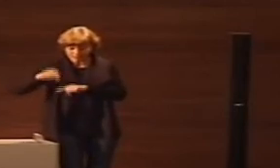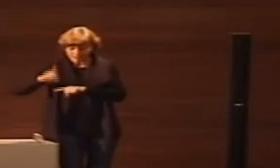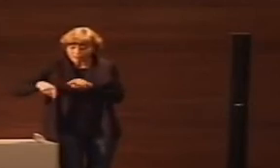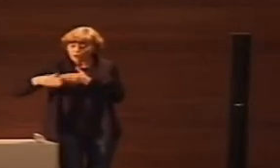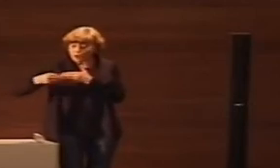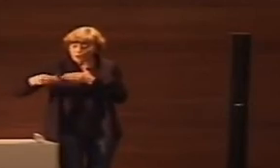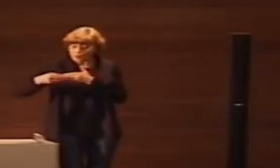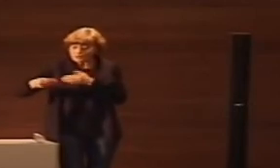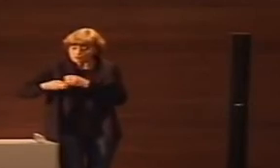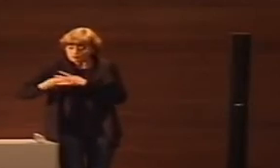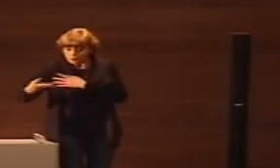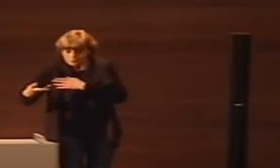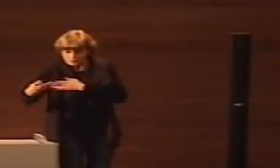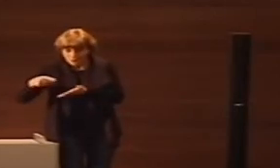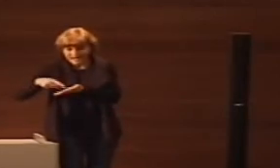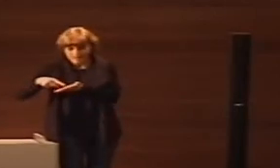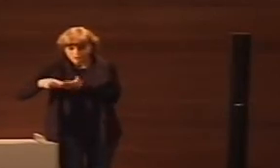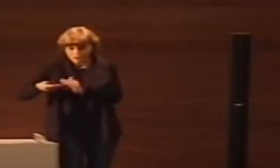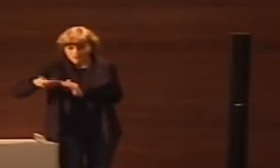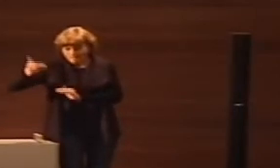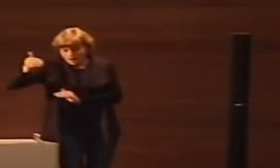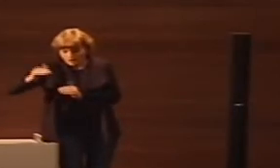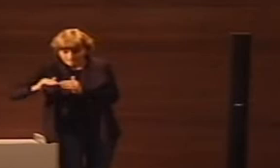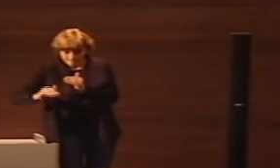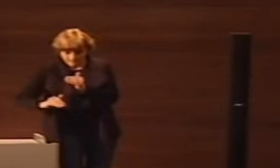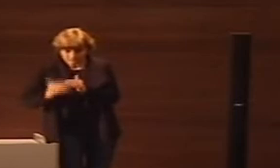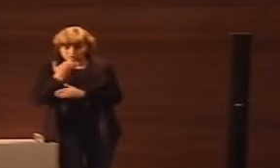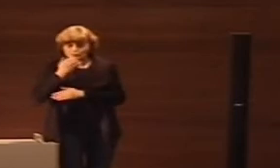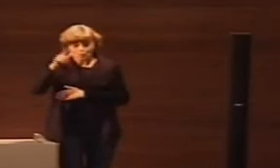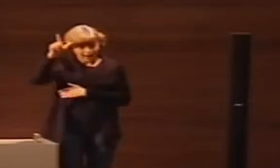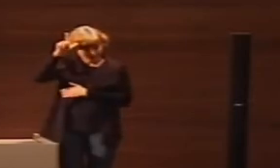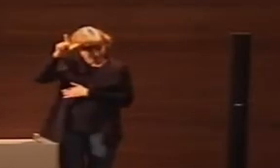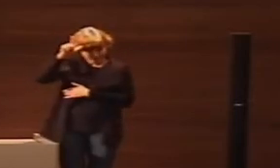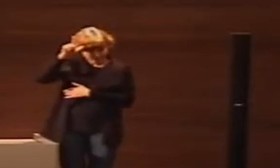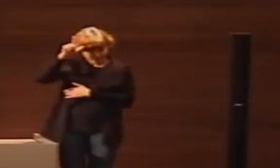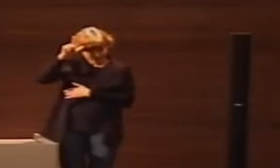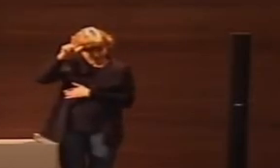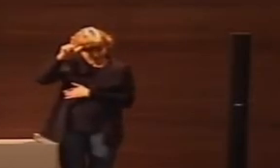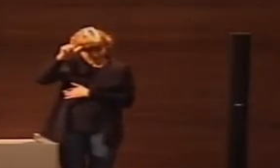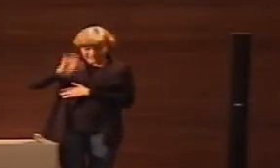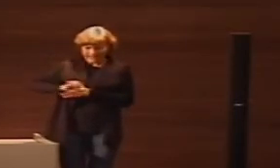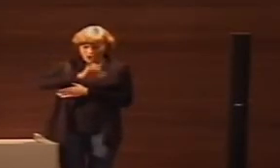menos, ¿no? Este sería el sistema pues, de Múnich, de Berlín,